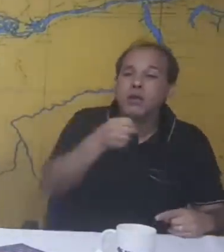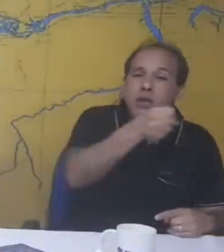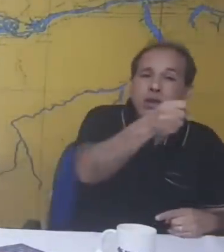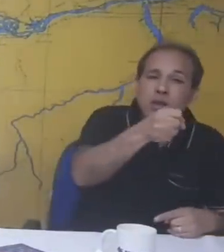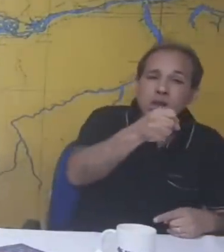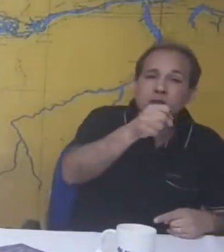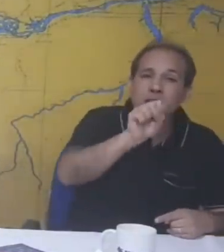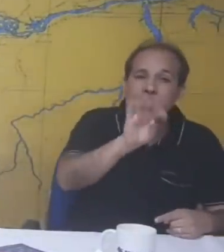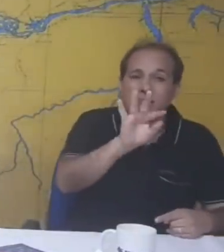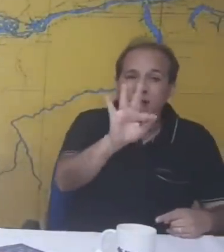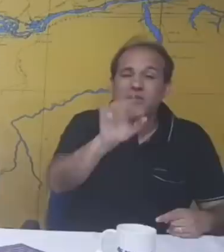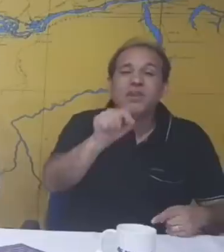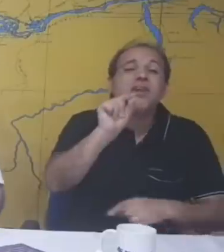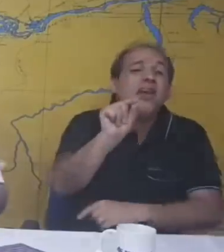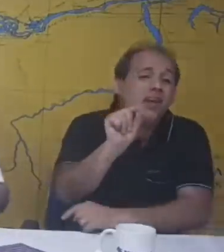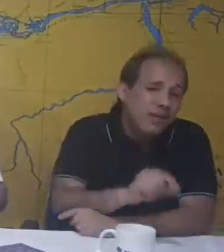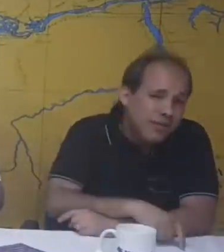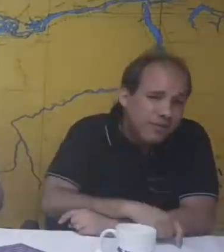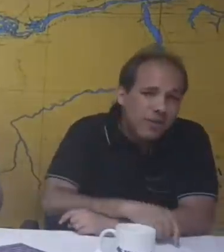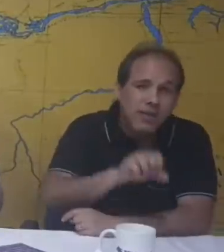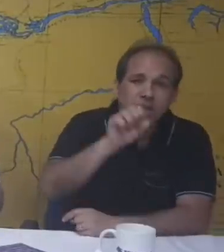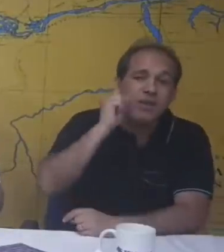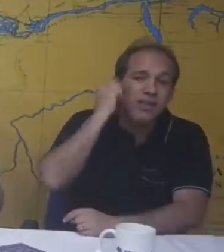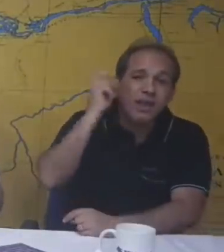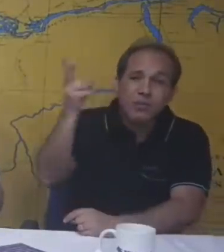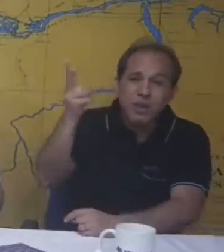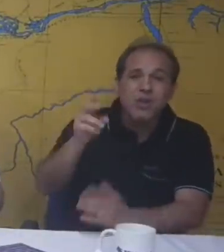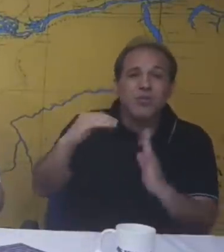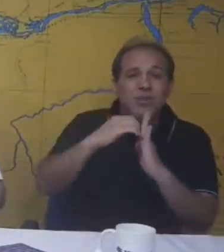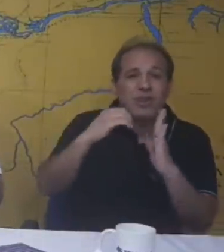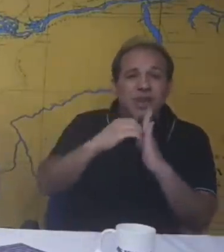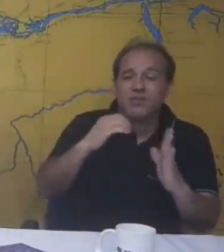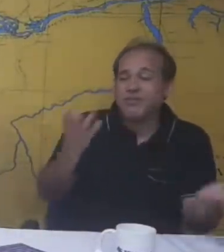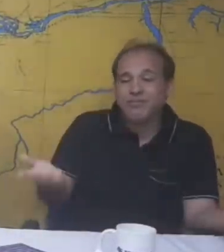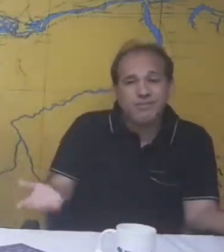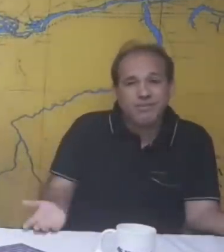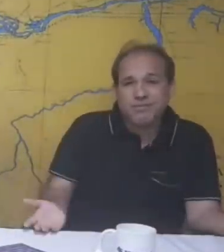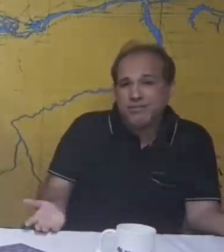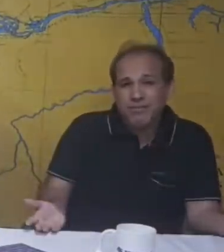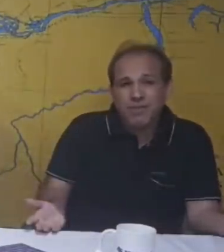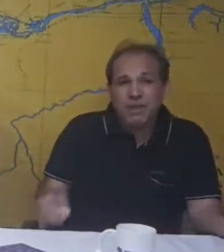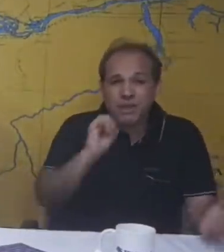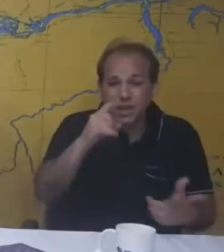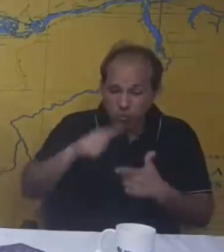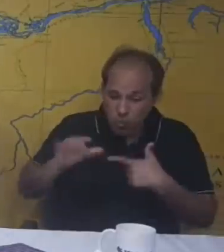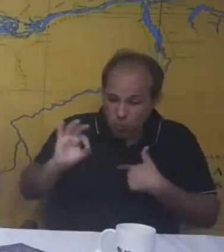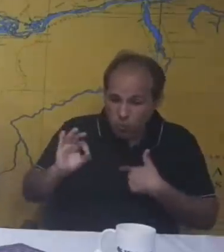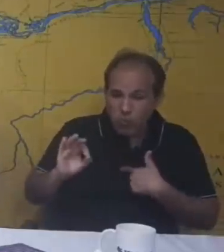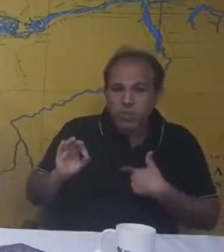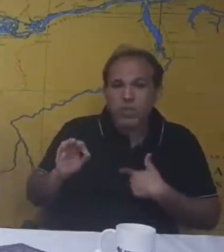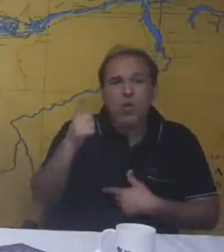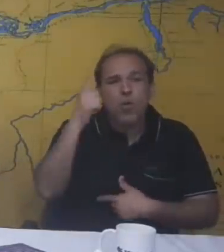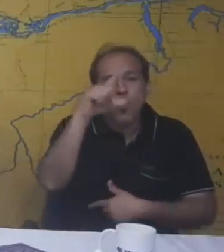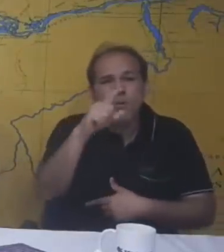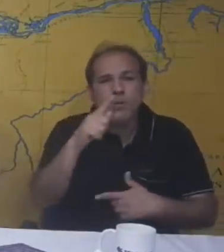Quem que bota dentro do Supremo? É o Senado. É o Senado Federal, tá? Olha, se não tivesse tido problema, o Moro tivesse tido problema